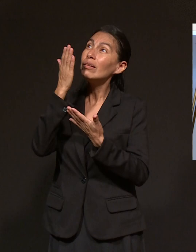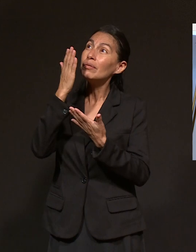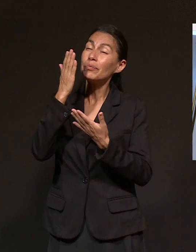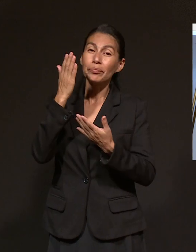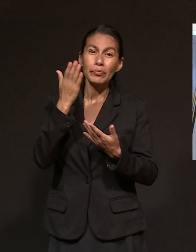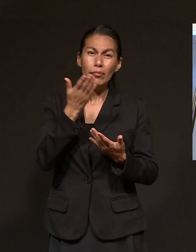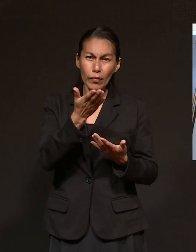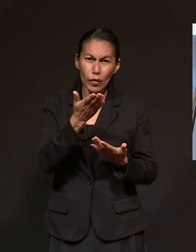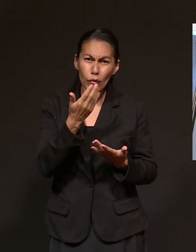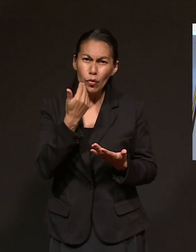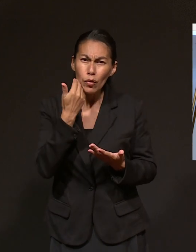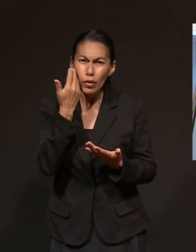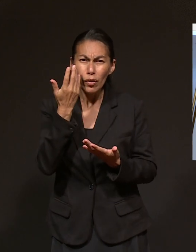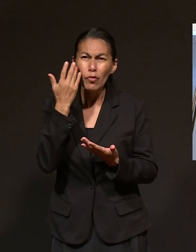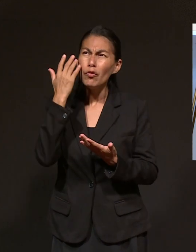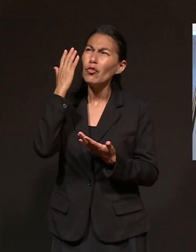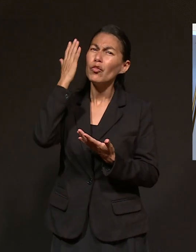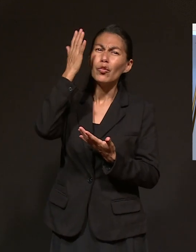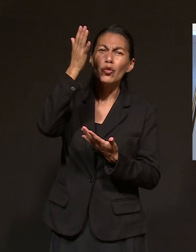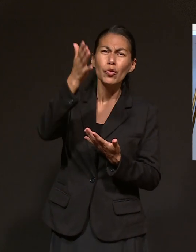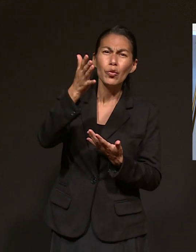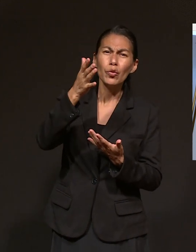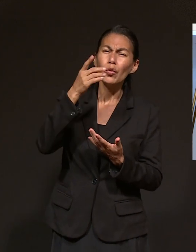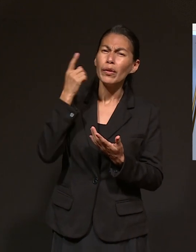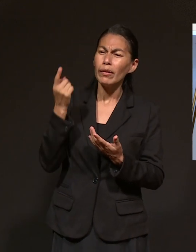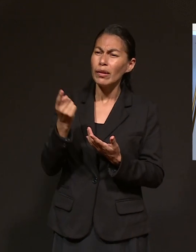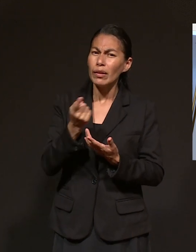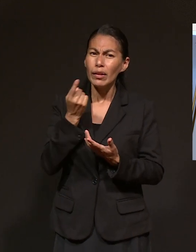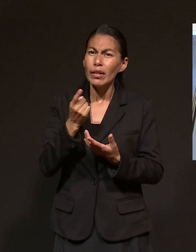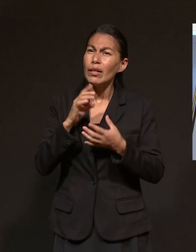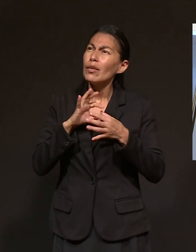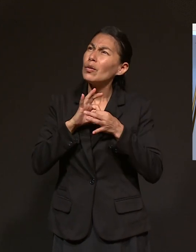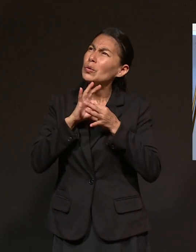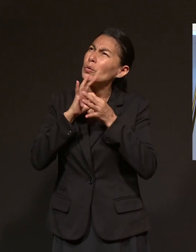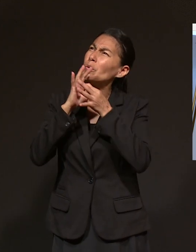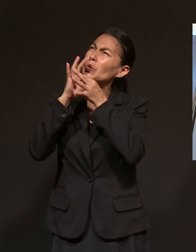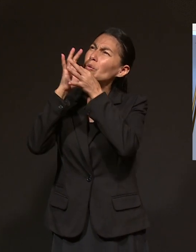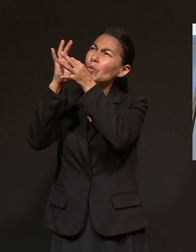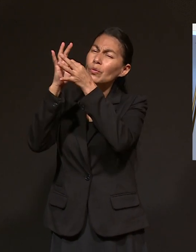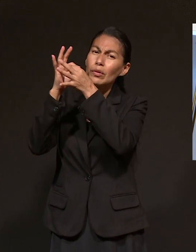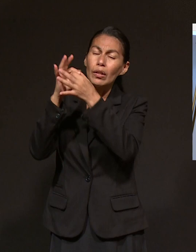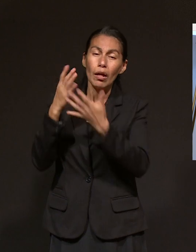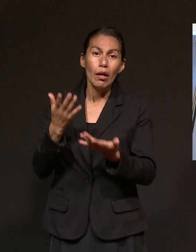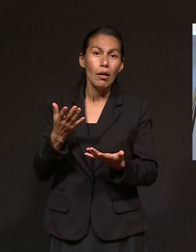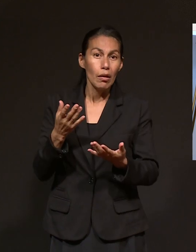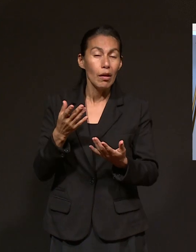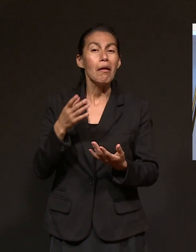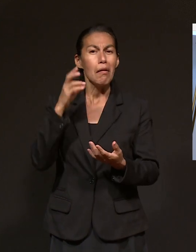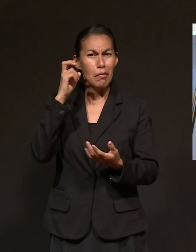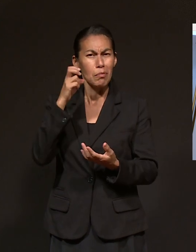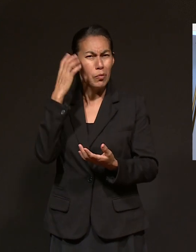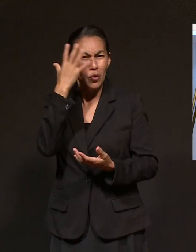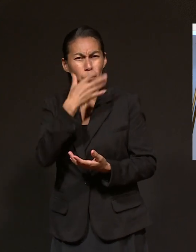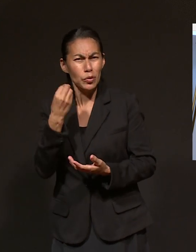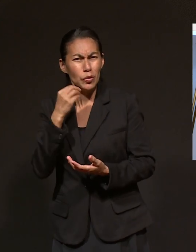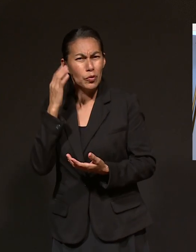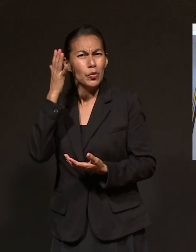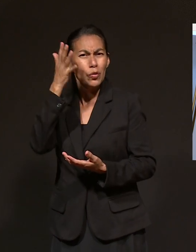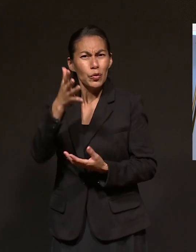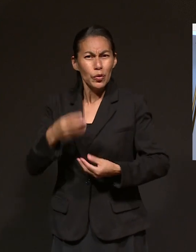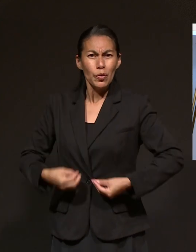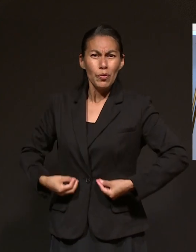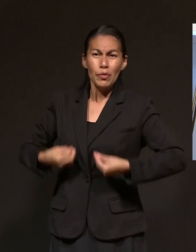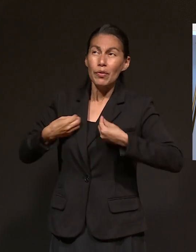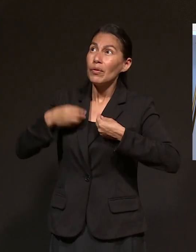y quieres estar con Él por toda la eternidad, tienes que aprender a caminar en esta tierra hoy